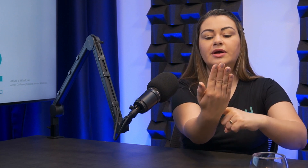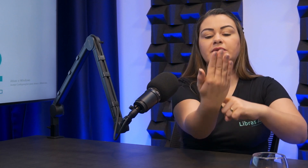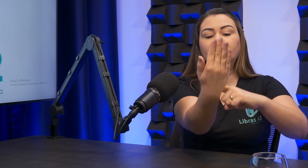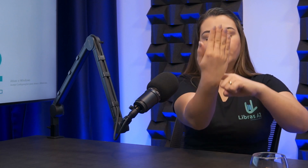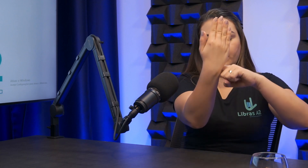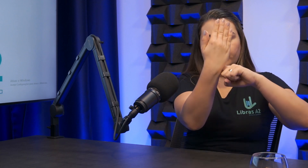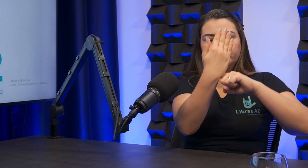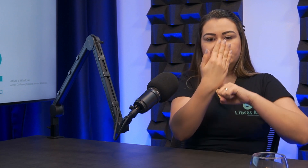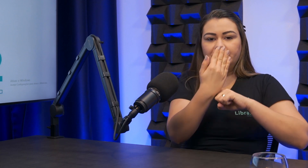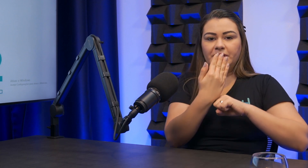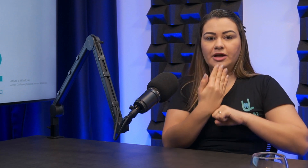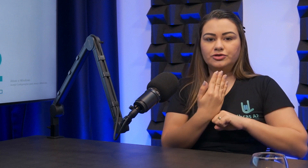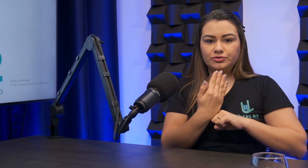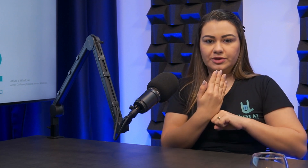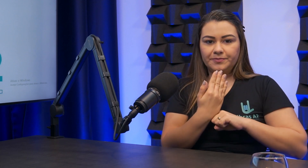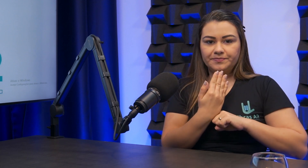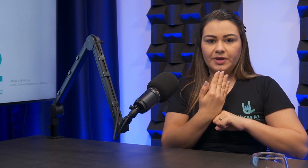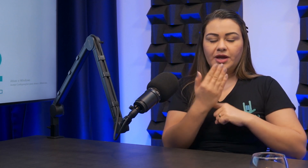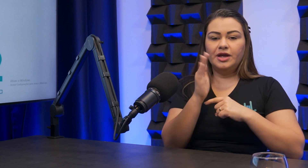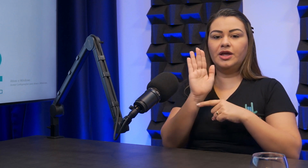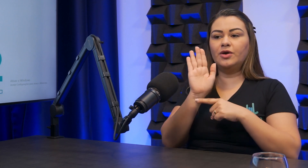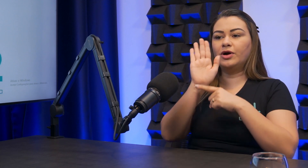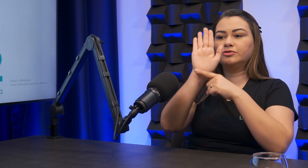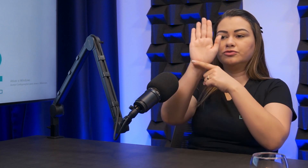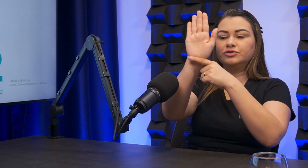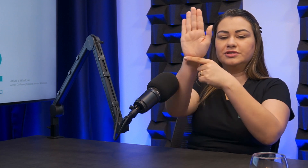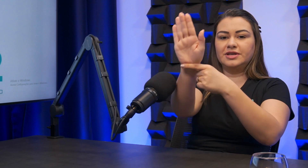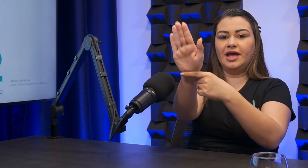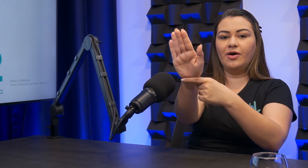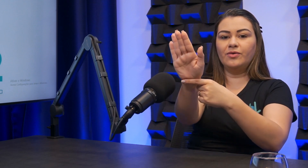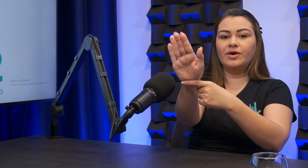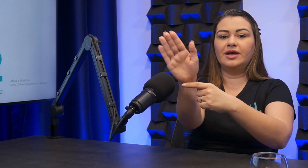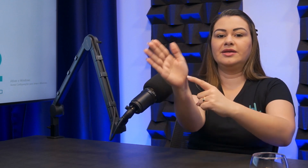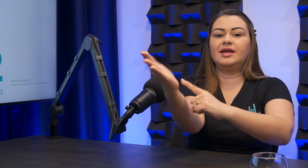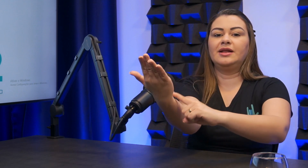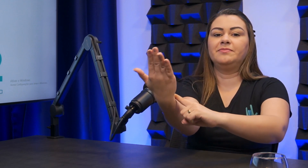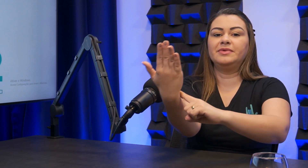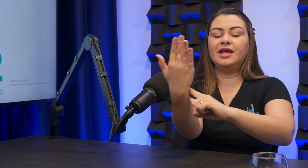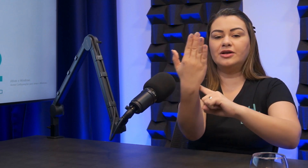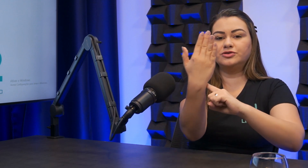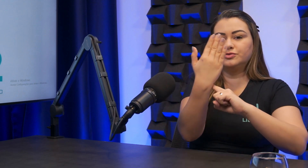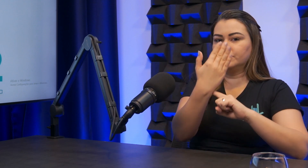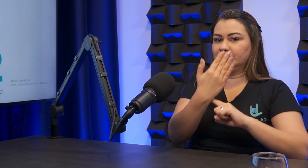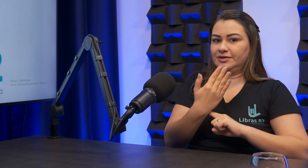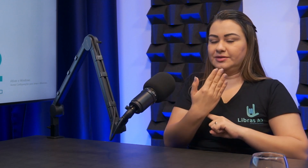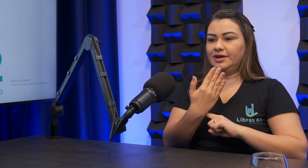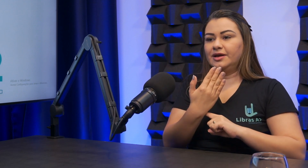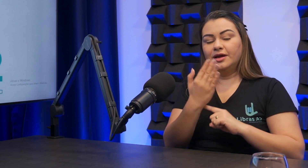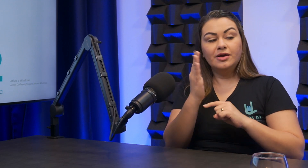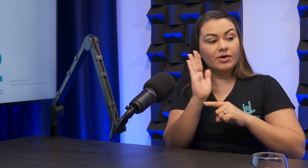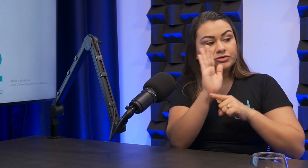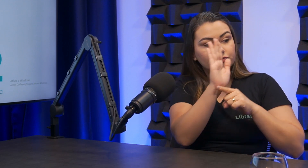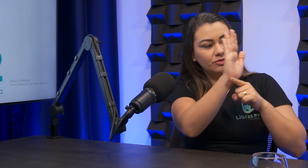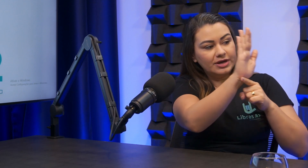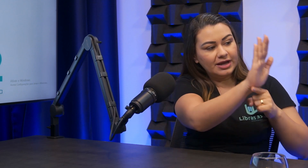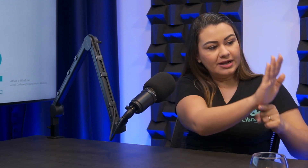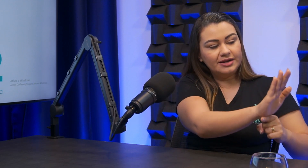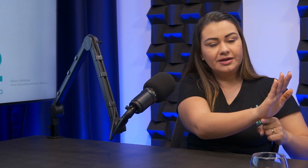Então, você me ajuda. Eu ajudo o Gisele e ele me ajuda, né? Eu ajudo ele,